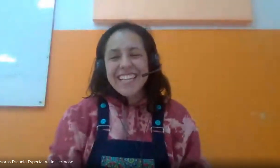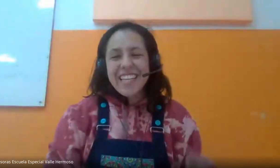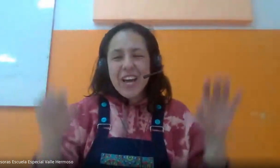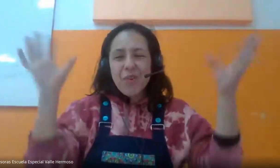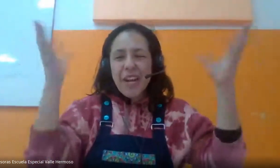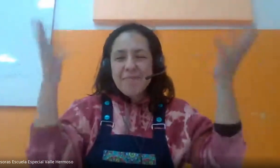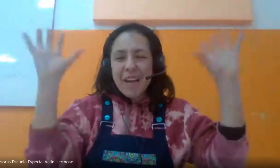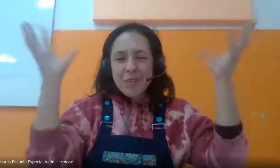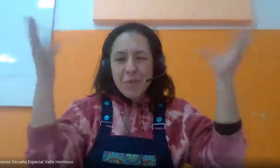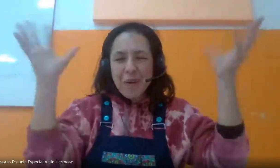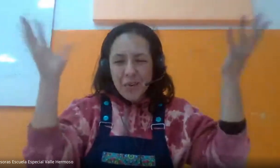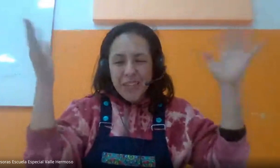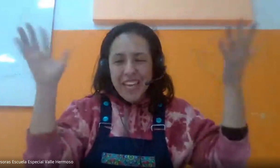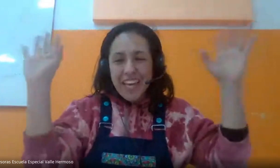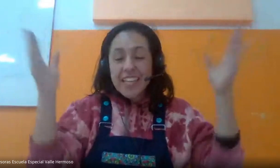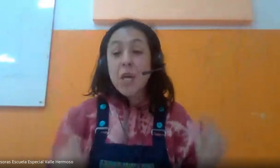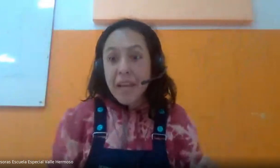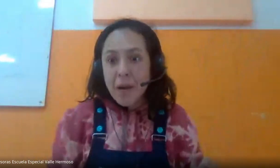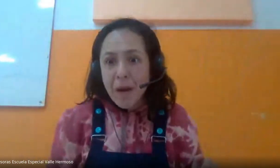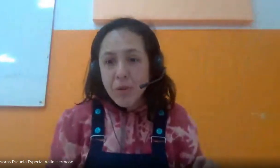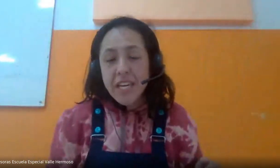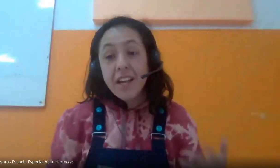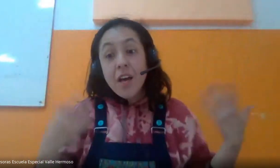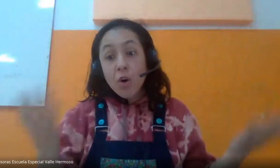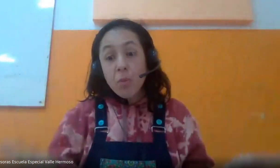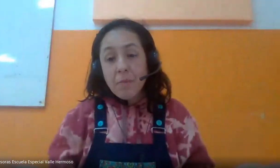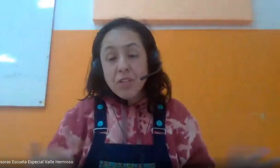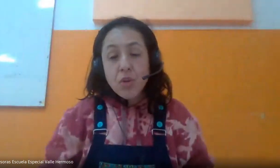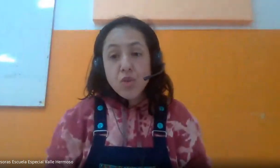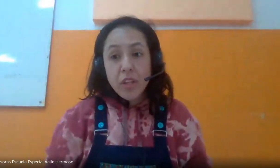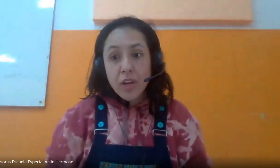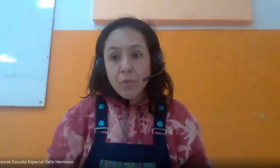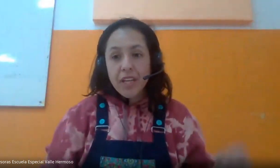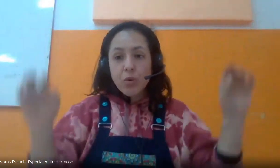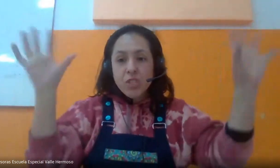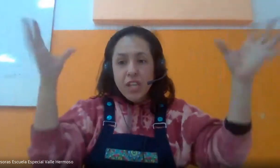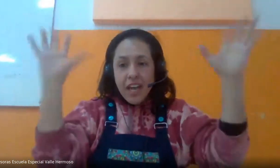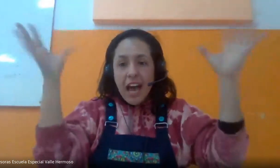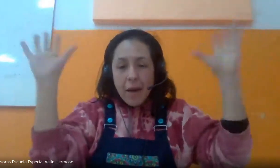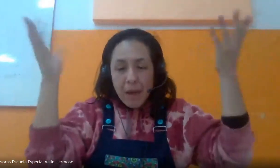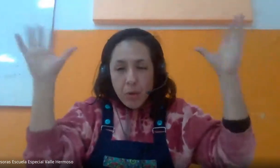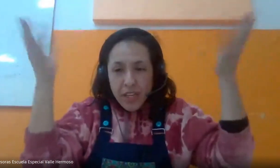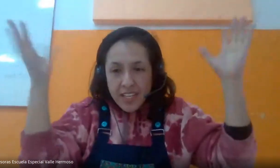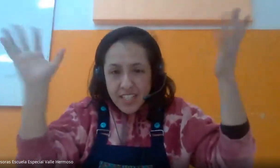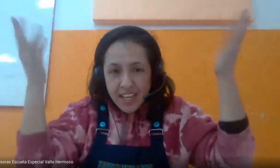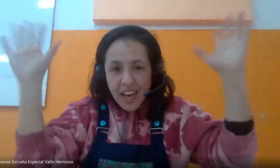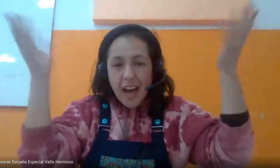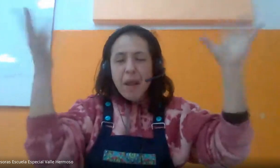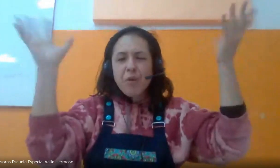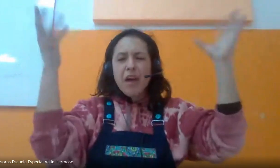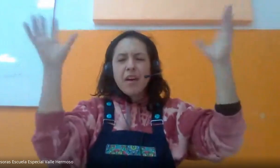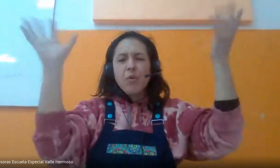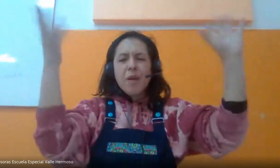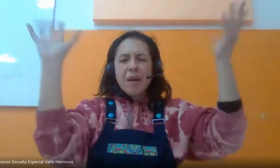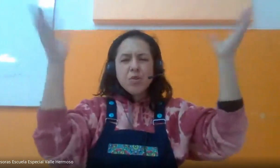¡Excelente! Un aplauso para ustedes. Y para aplaudir, como las personas sordas no pueden escuchar, aplauden así. ¡Aplauda! Un aplauso